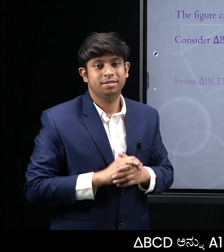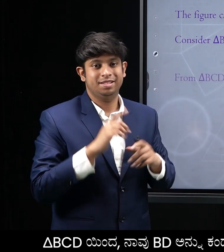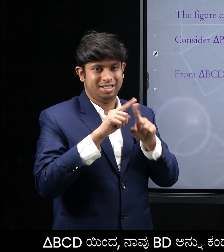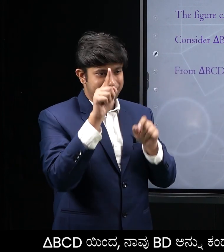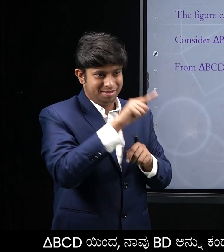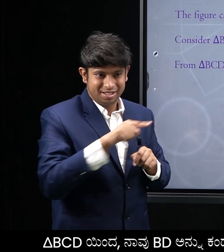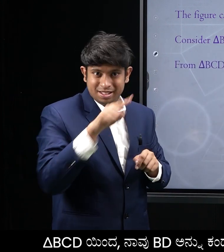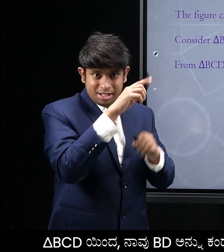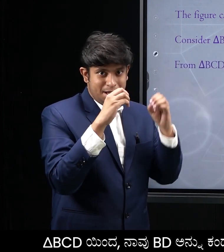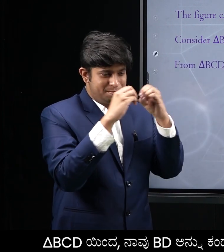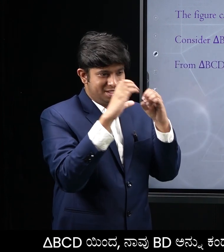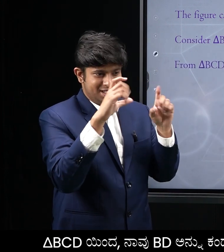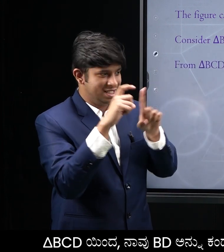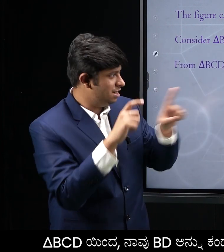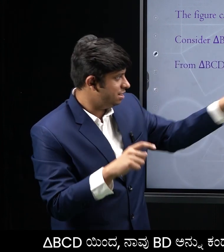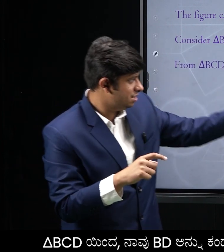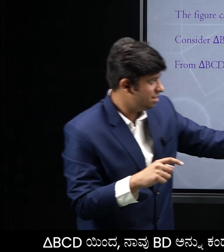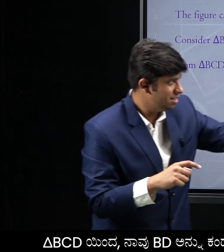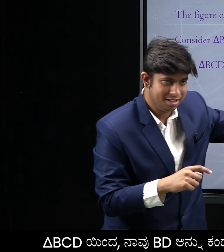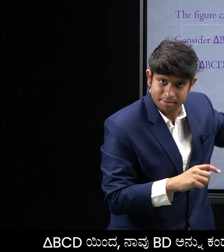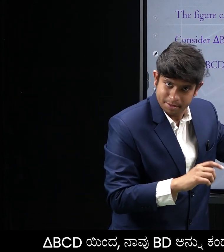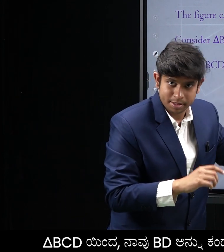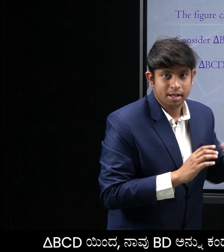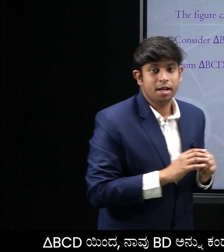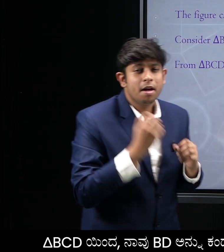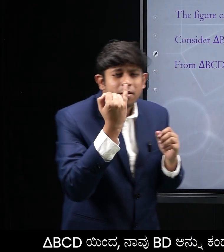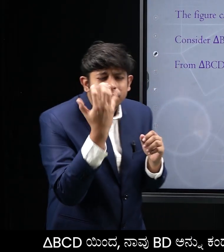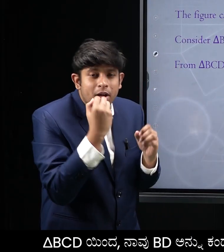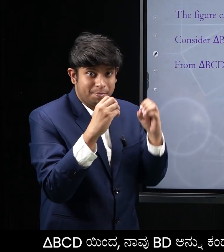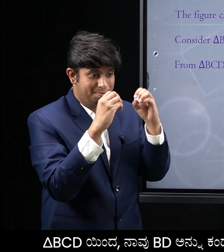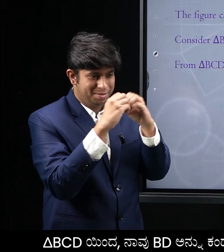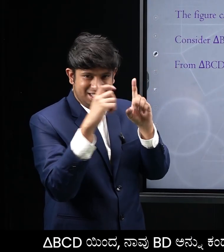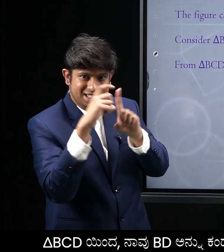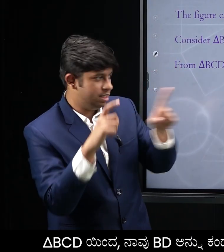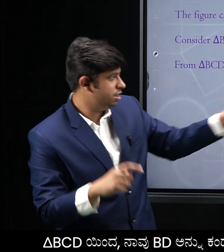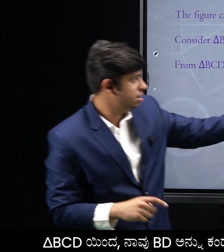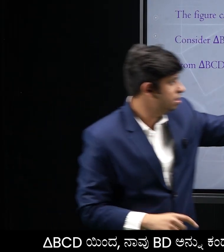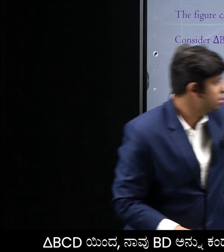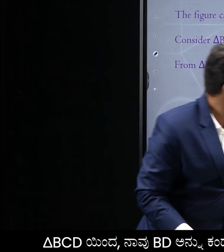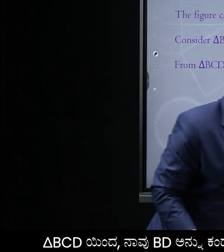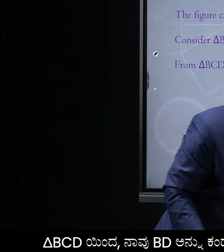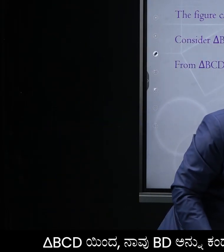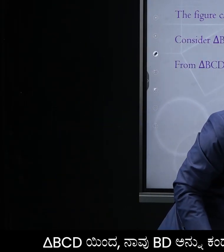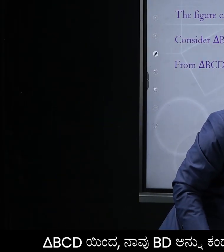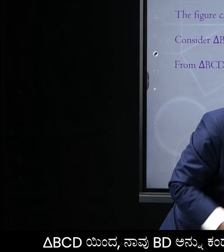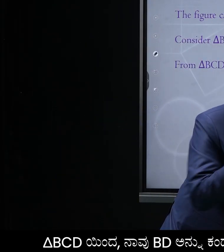ಟ್ರಯಾಂಗಲ್ BCD ಇಂದ ನಾವು BD ಅನ್ನು ಕಂಡುಹಿಡಿಯಬಹುದು. ಪೈಥಾಗರಸ್ ಪ್ರಮೇಯವನ್ನು ಬಳಸಬಹುದು.